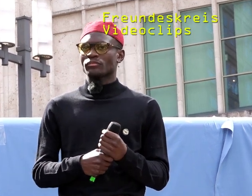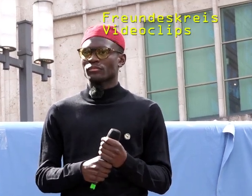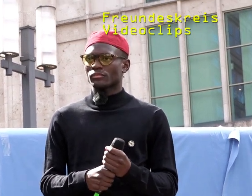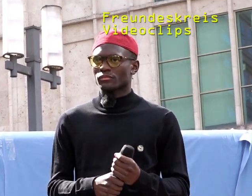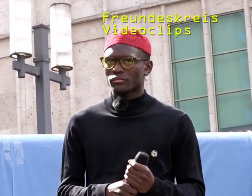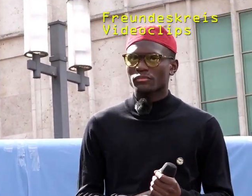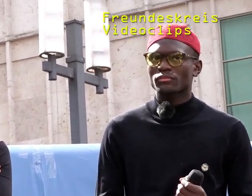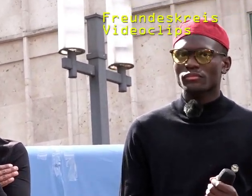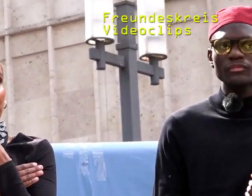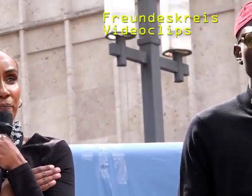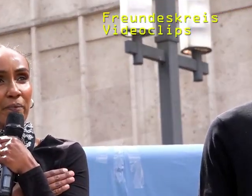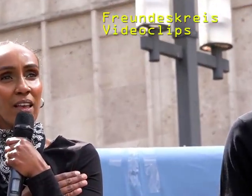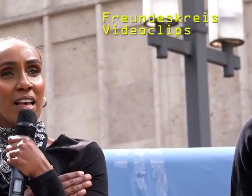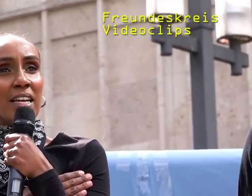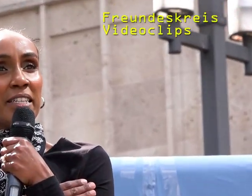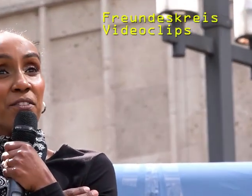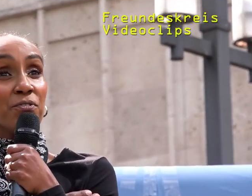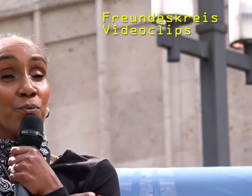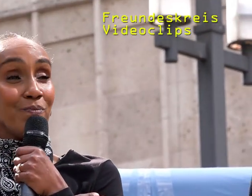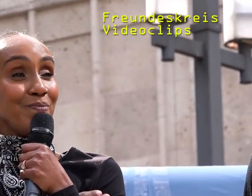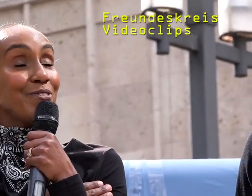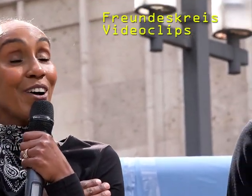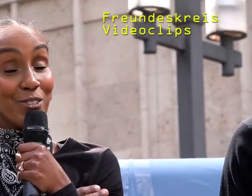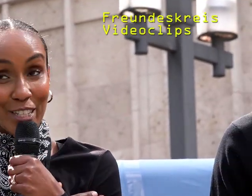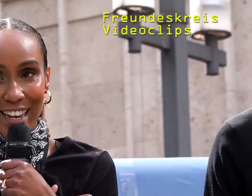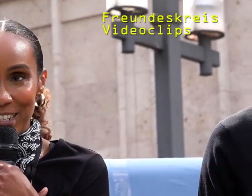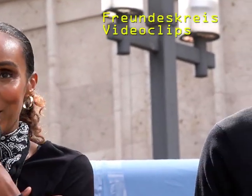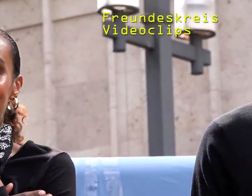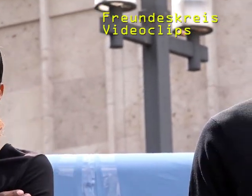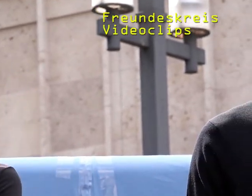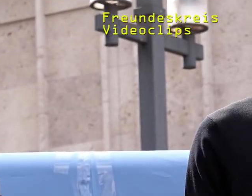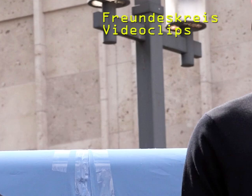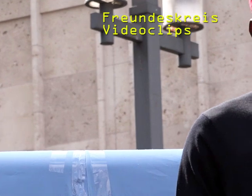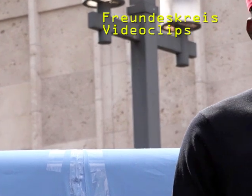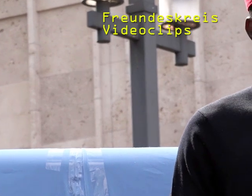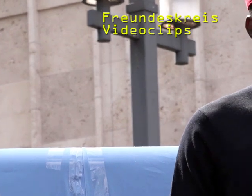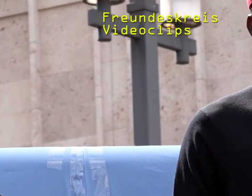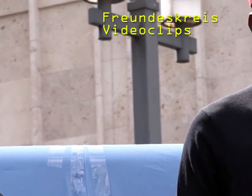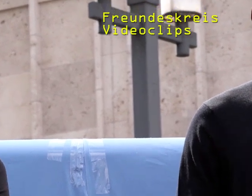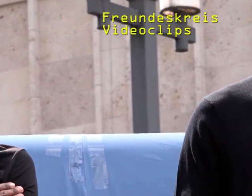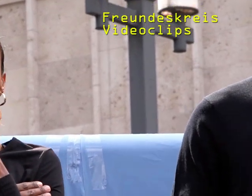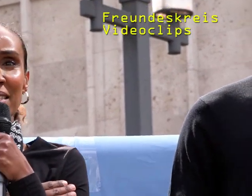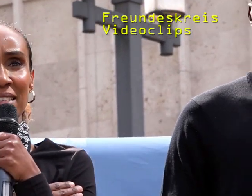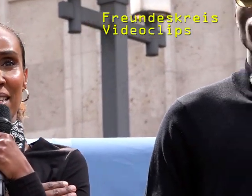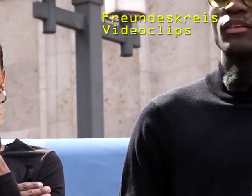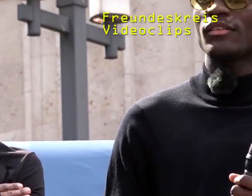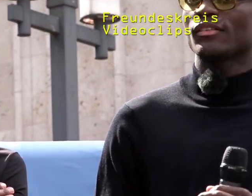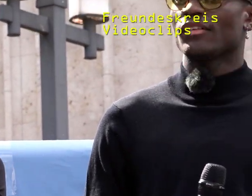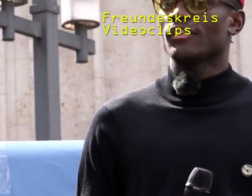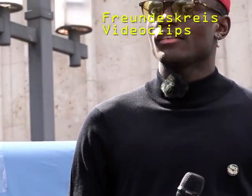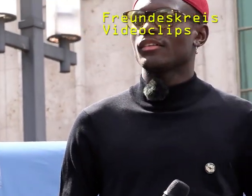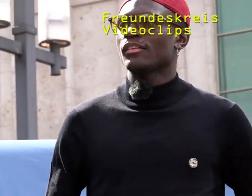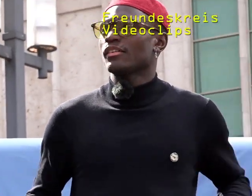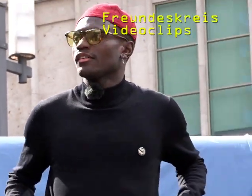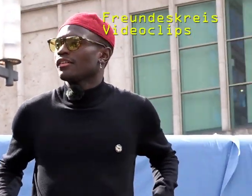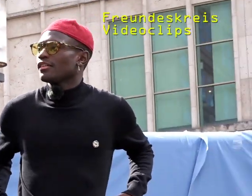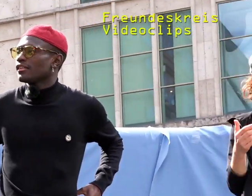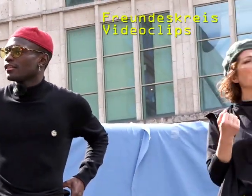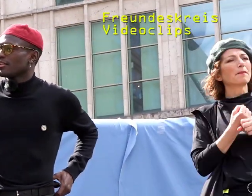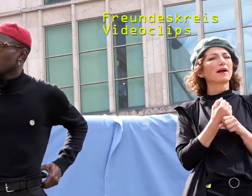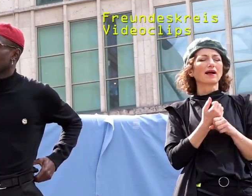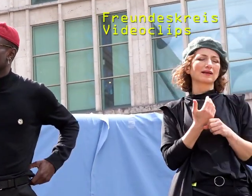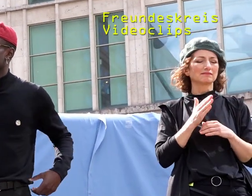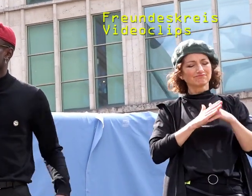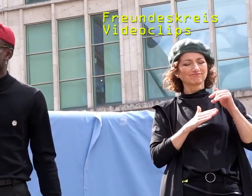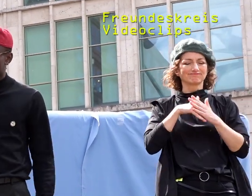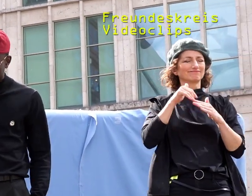seit Jahrzehnten kämpfen. Die die Foundation, die Grundlage für all das gelegt haben,